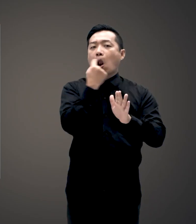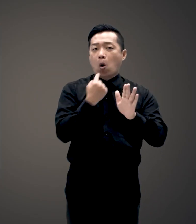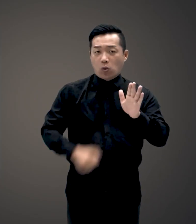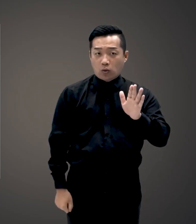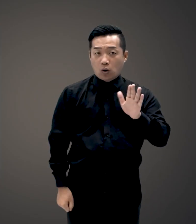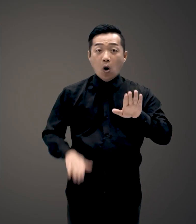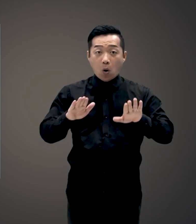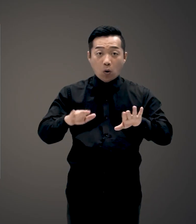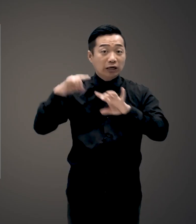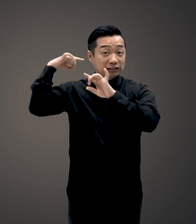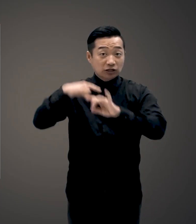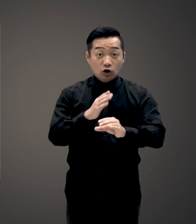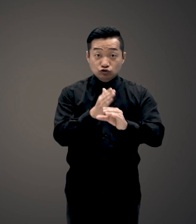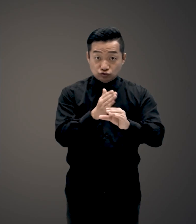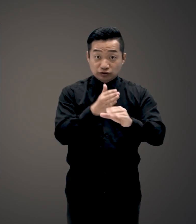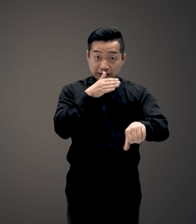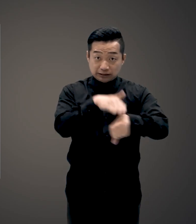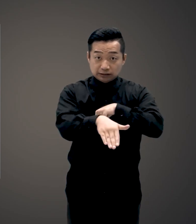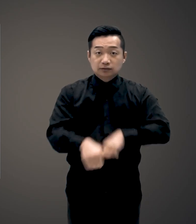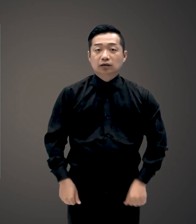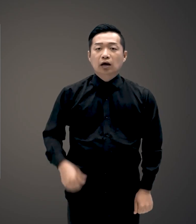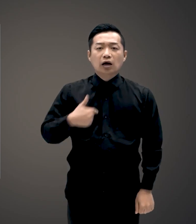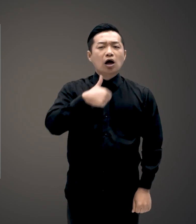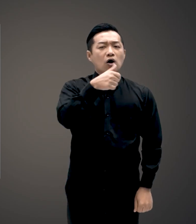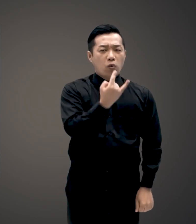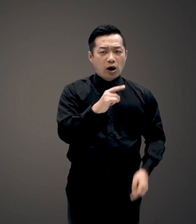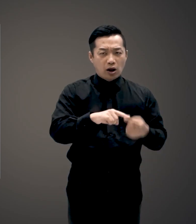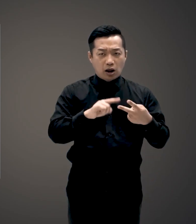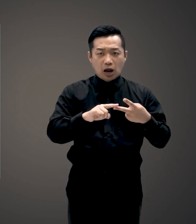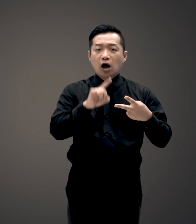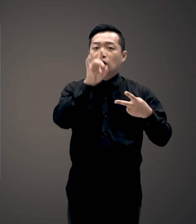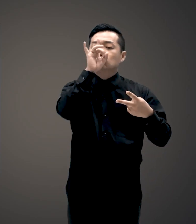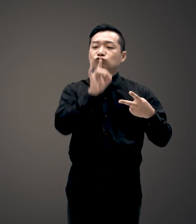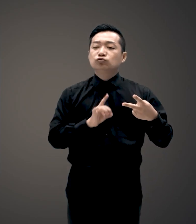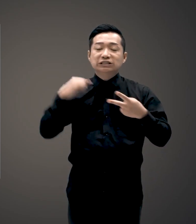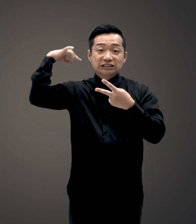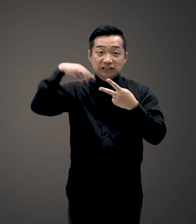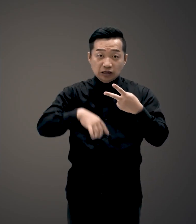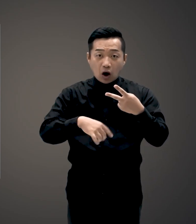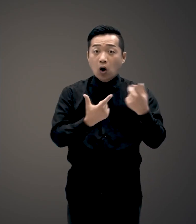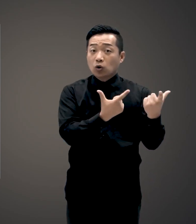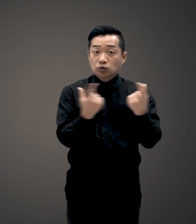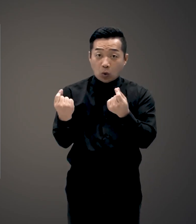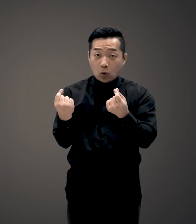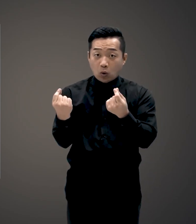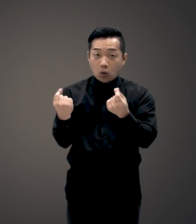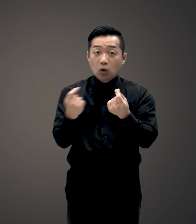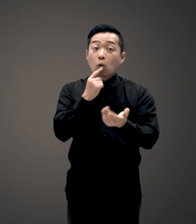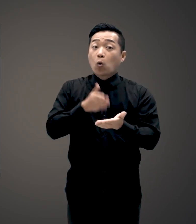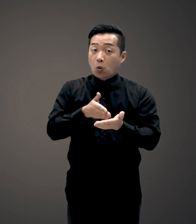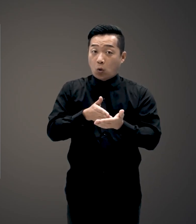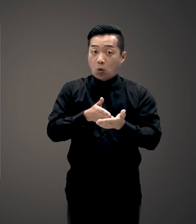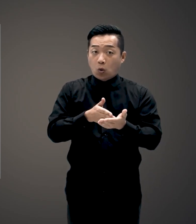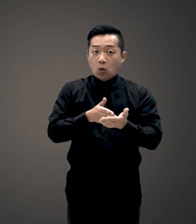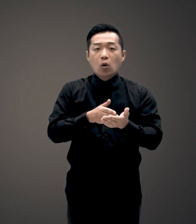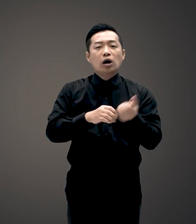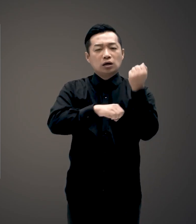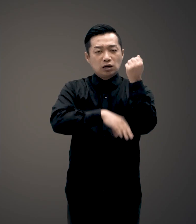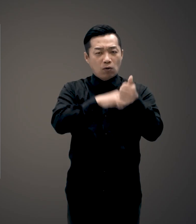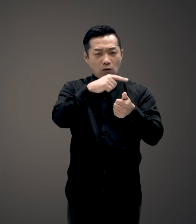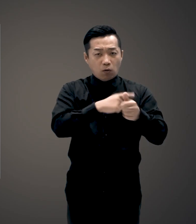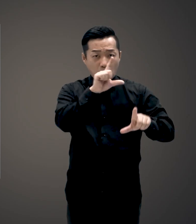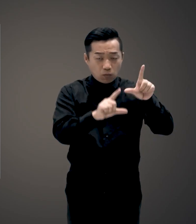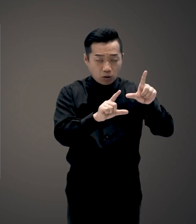오늘날 신경중심주의, 우리를 뇌 또는 중추신경계와 동일시하는 주장은 바로 형이상학적 비관론에 물들어